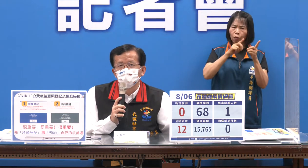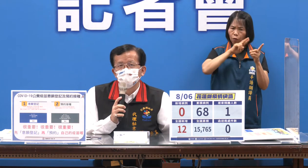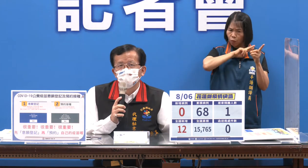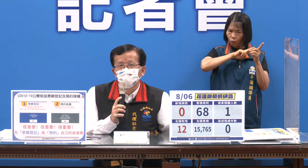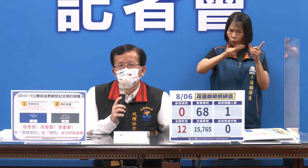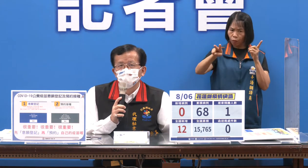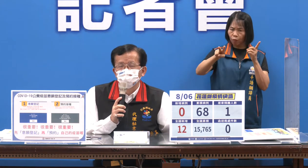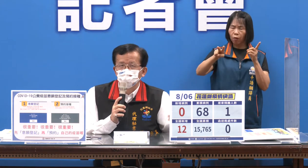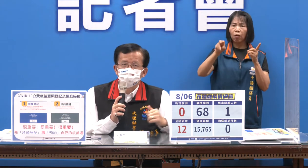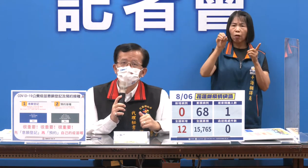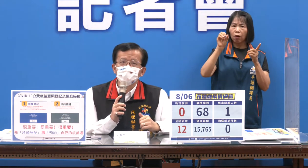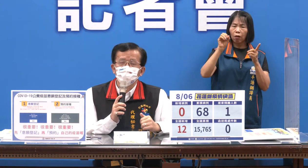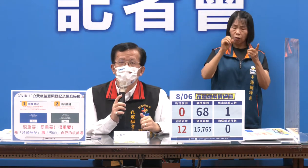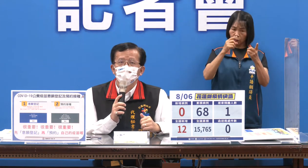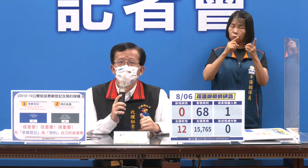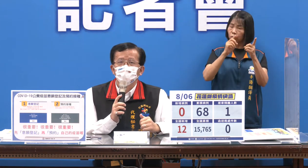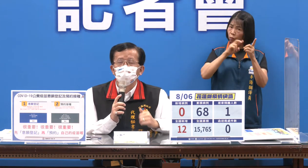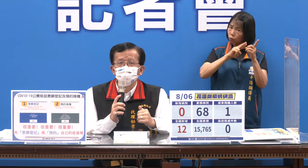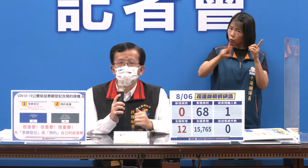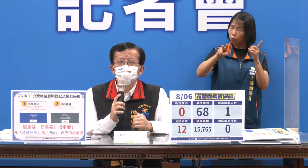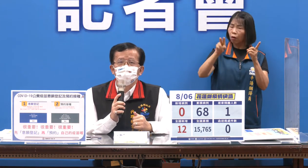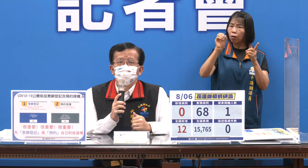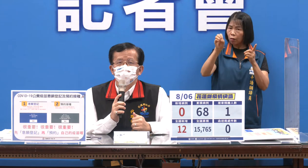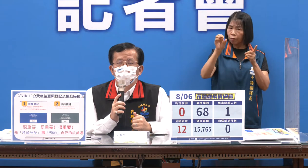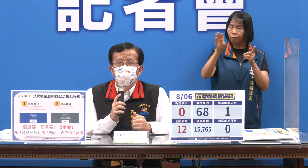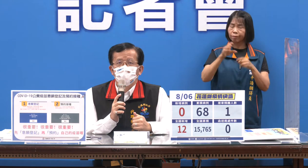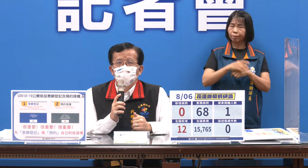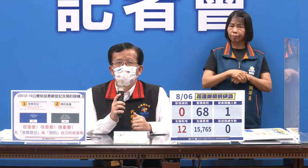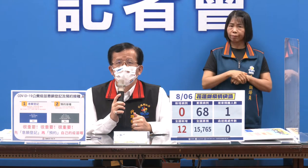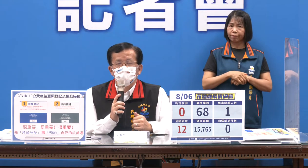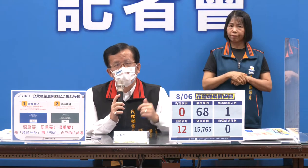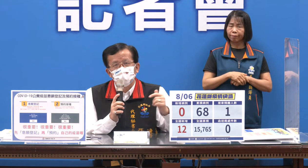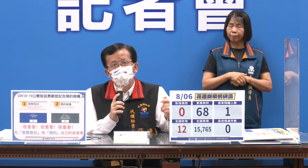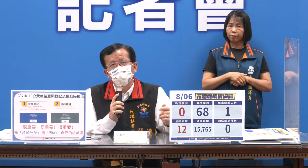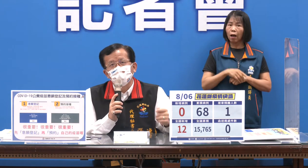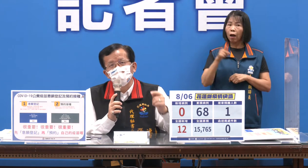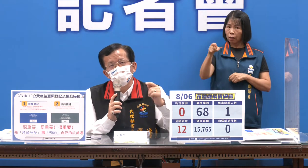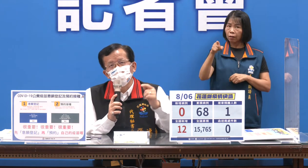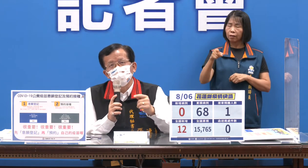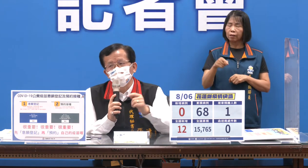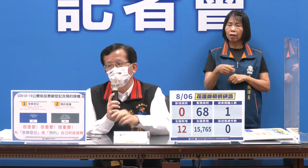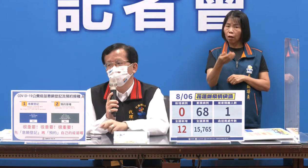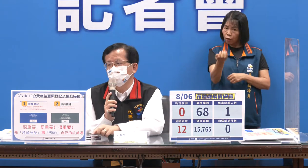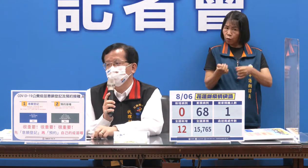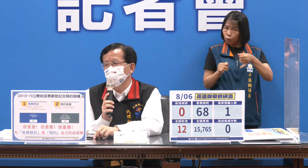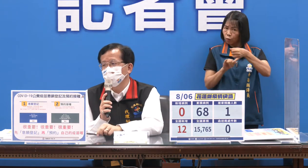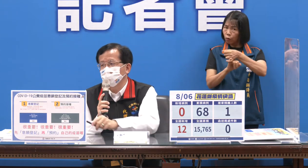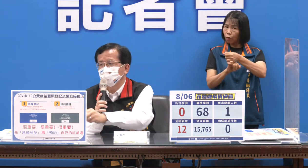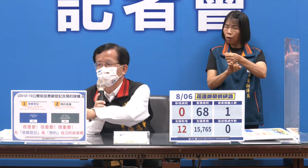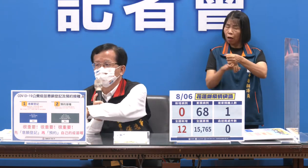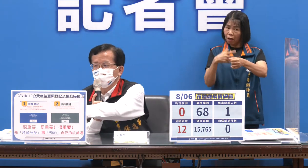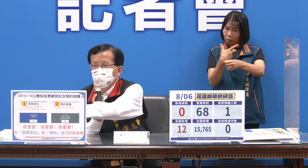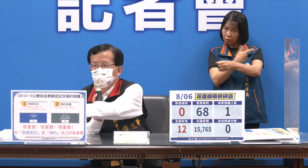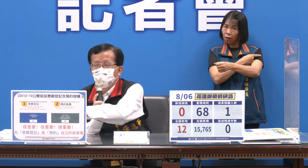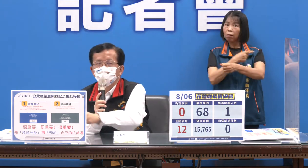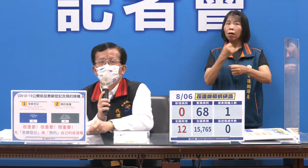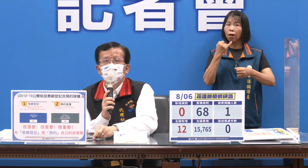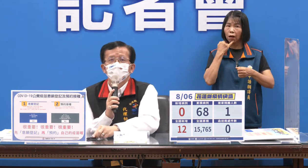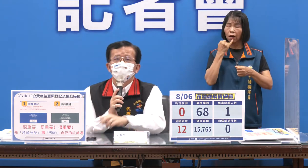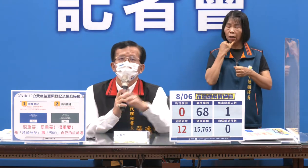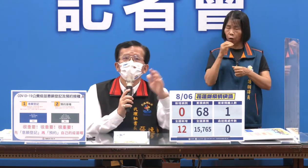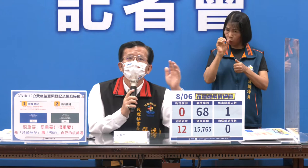的手机上面通知你，你可以来预约。所以第二阶段叫做预